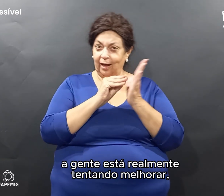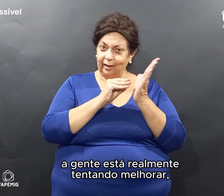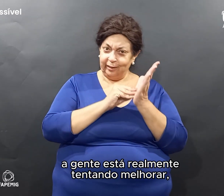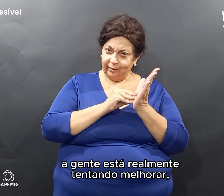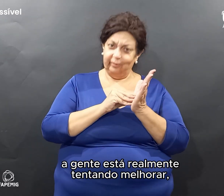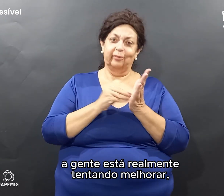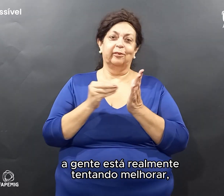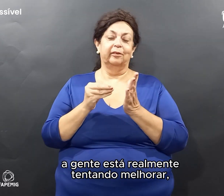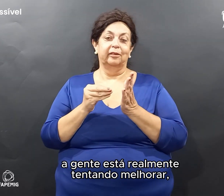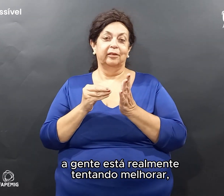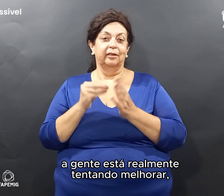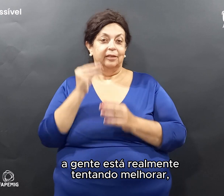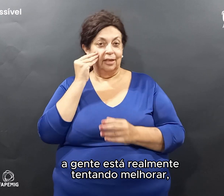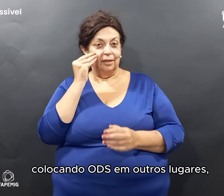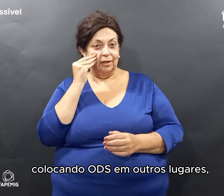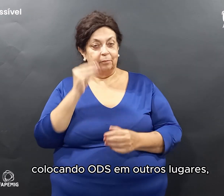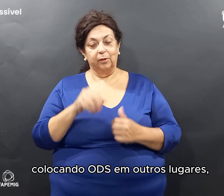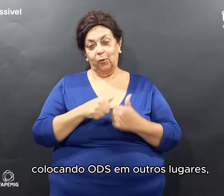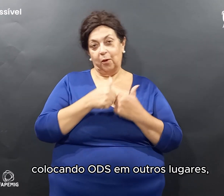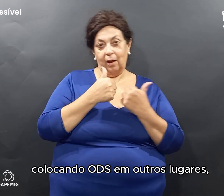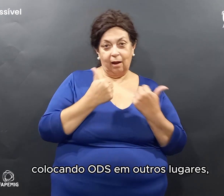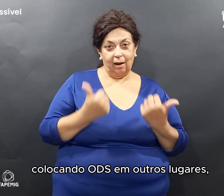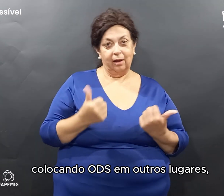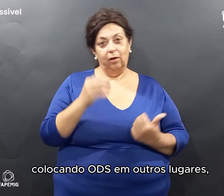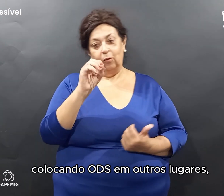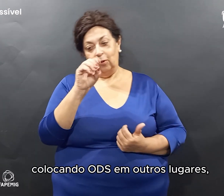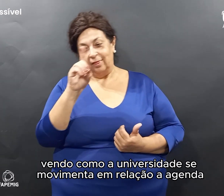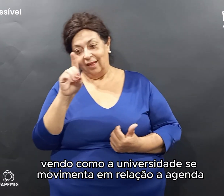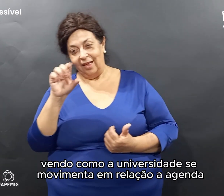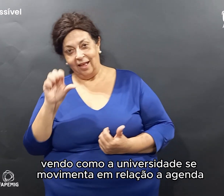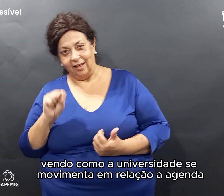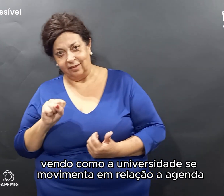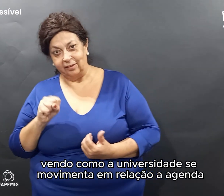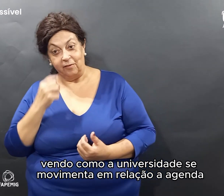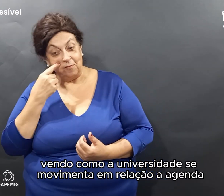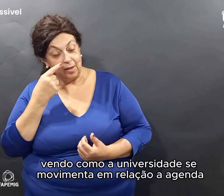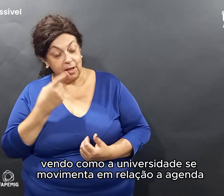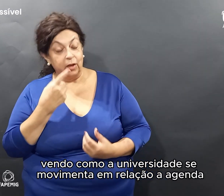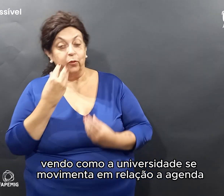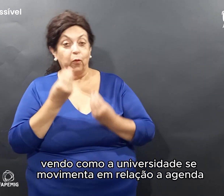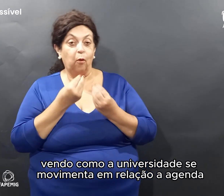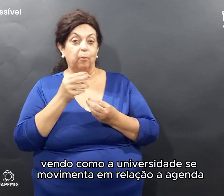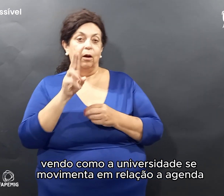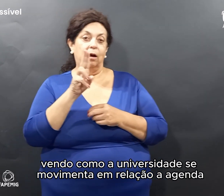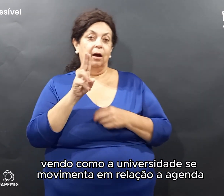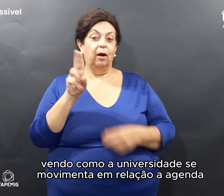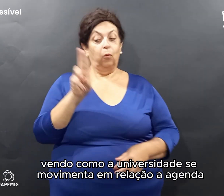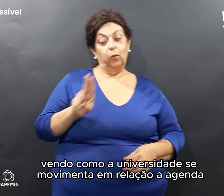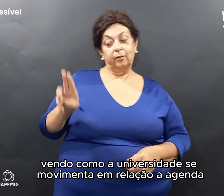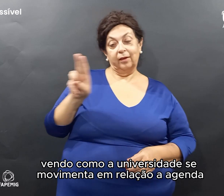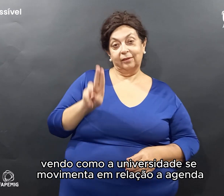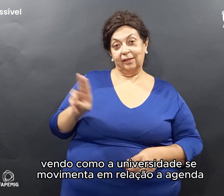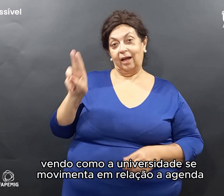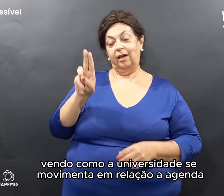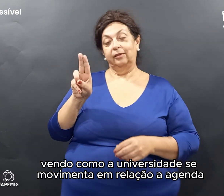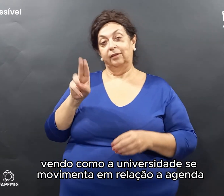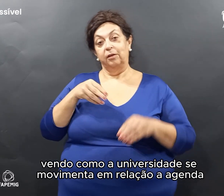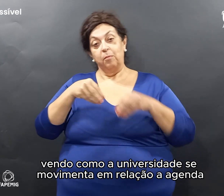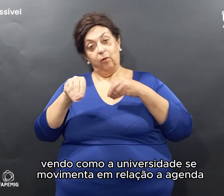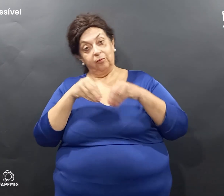realmente tentando melhorar, colocando ODS em outros lugares, vendo como a universidade se movimenta em relação à agenda.